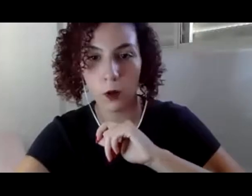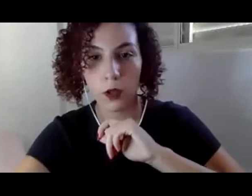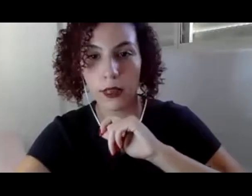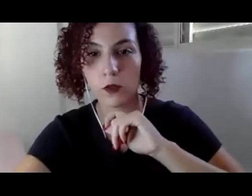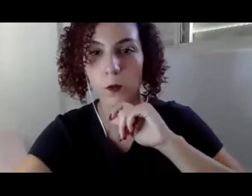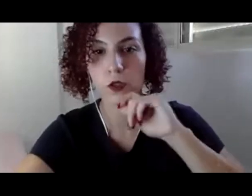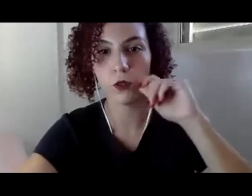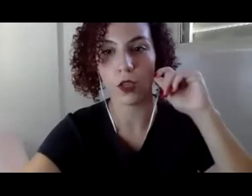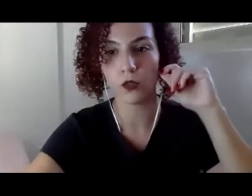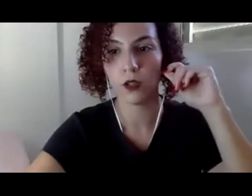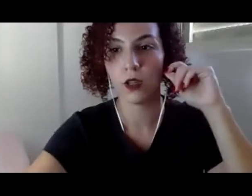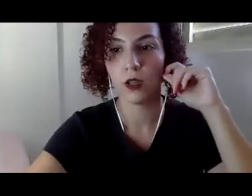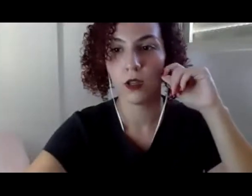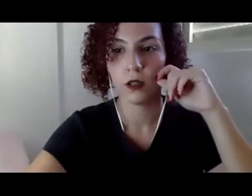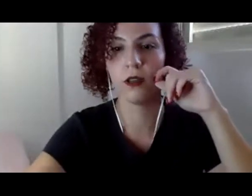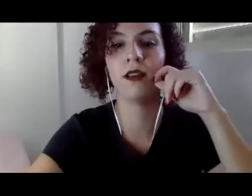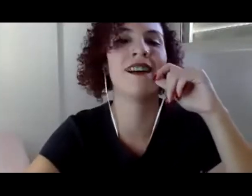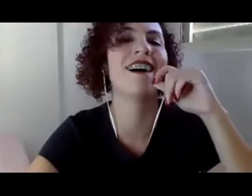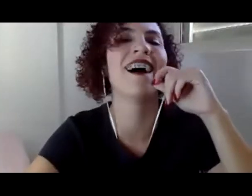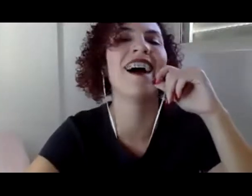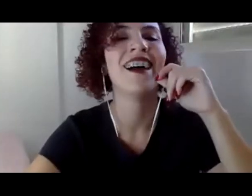Olha, agora rolou até uns pontinhos, gente.